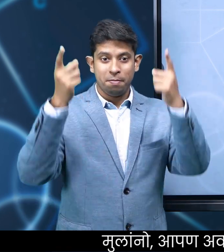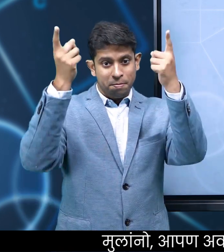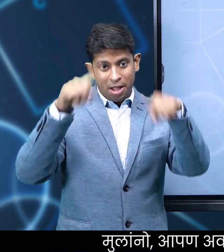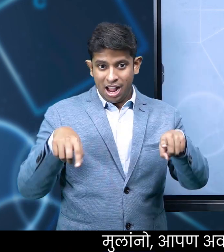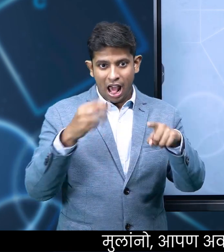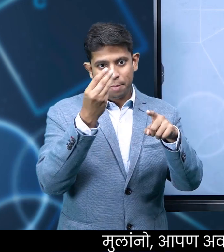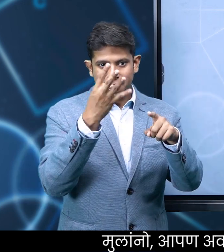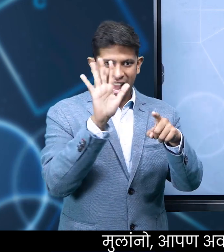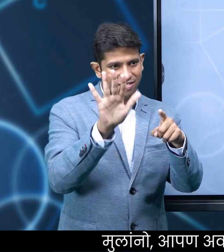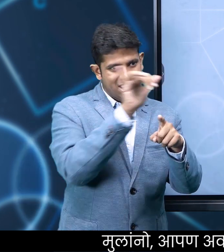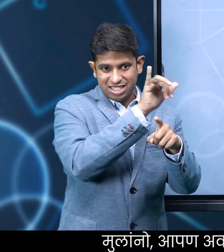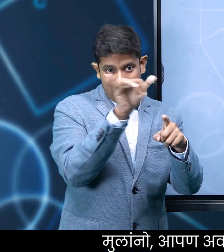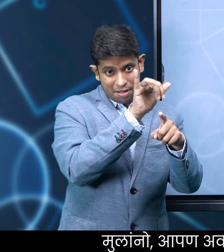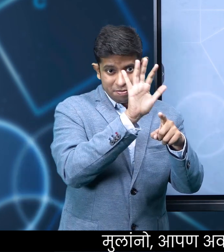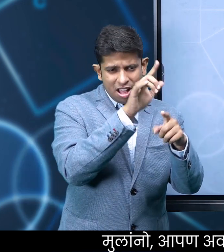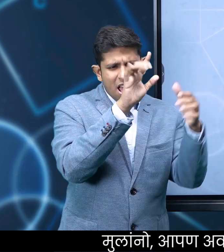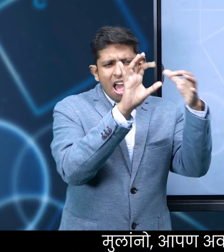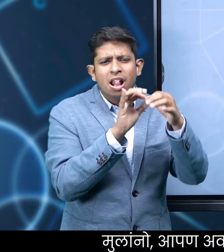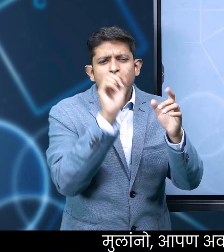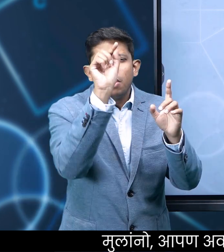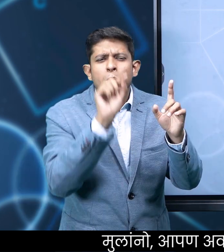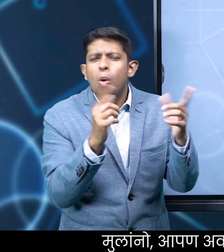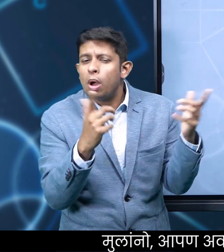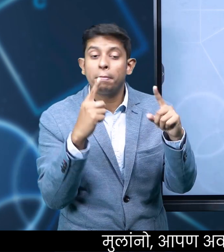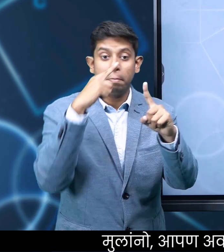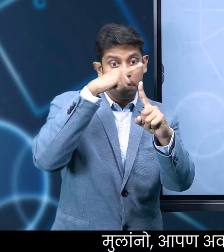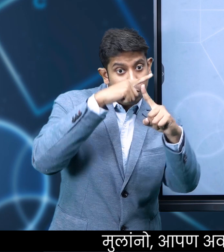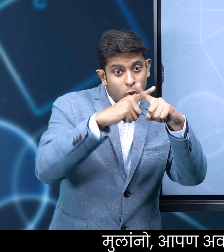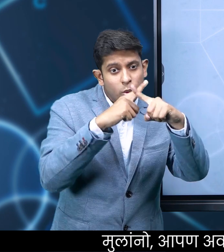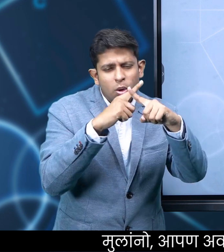मुलांनो, आपण अवयव आणि गुणाकार यांचे गुणधर्म पाहूया.